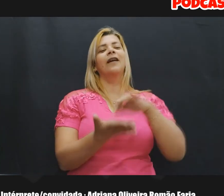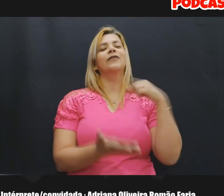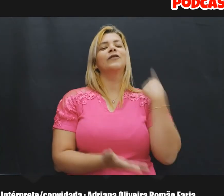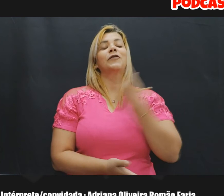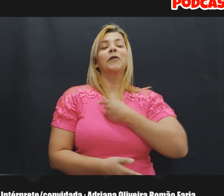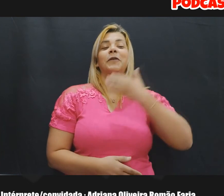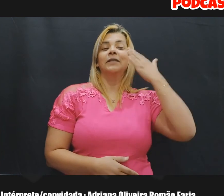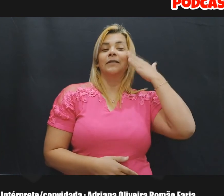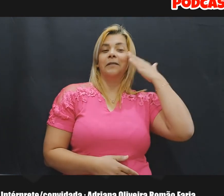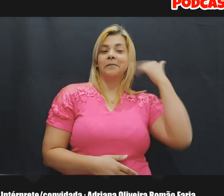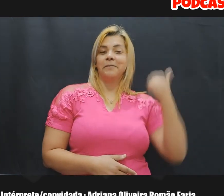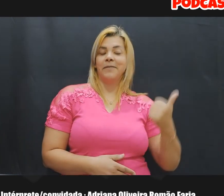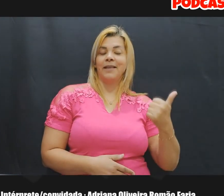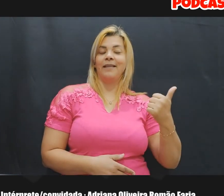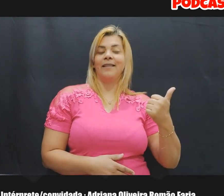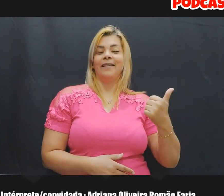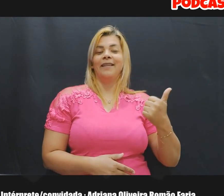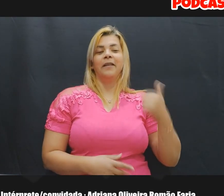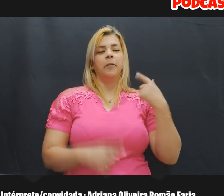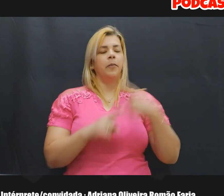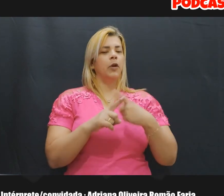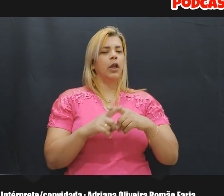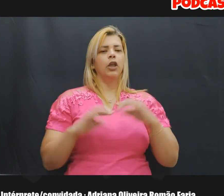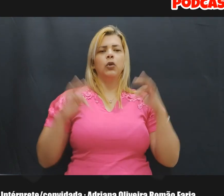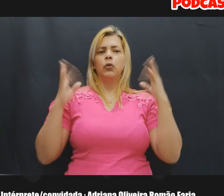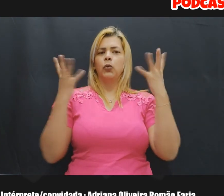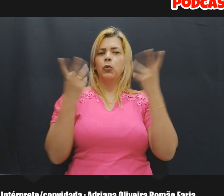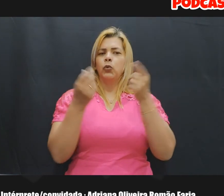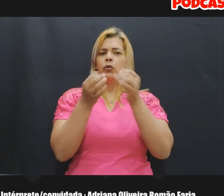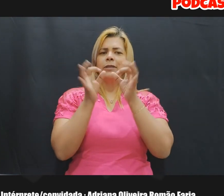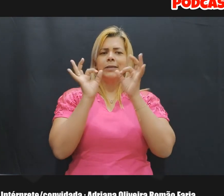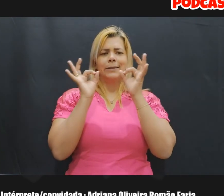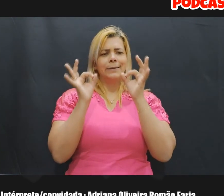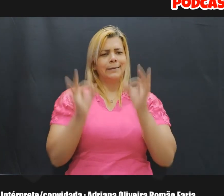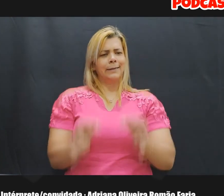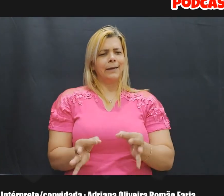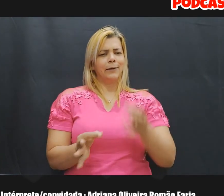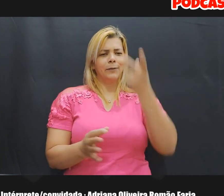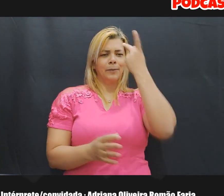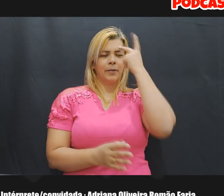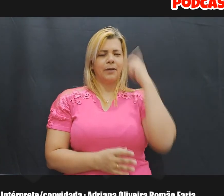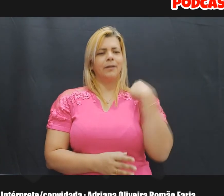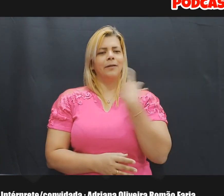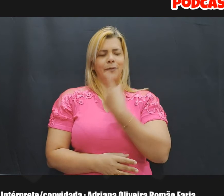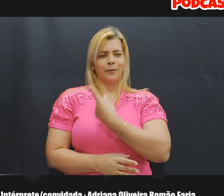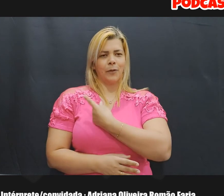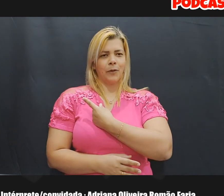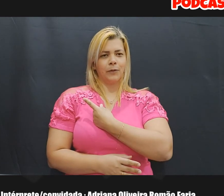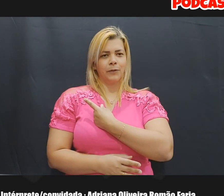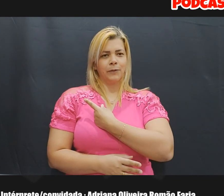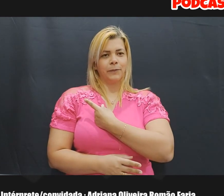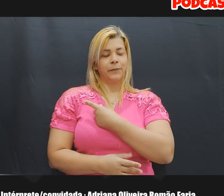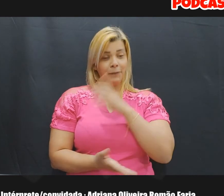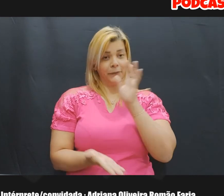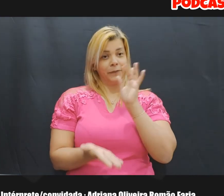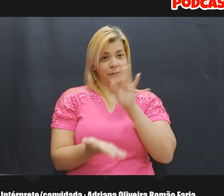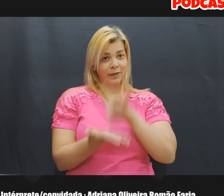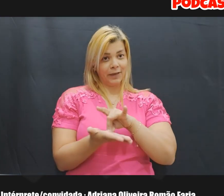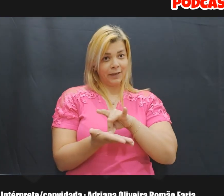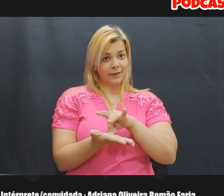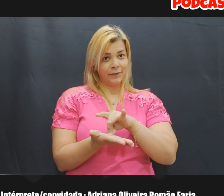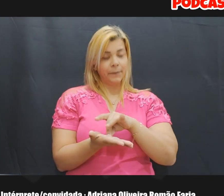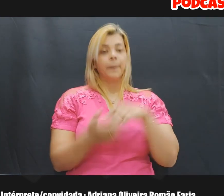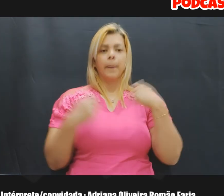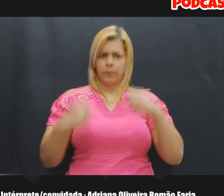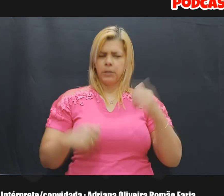conhecimento para que as coisas sejam corretas para todos nós, né? Sim, é verdade. Tem